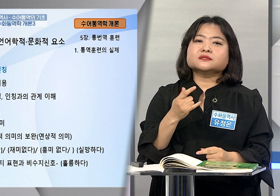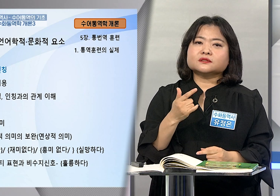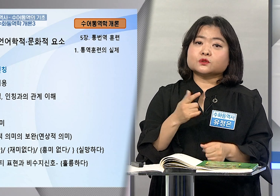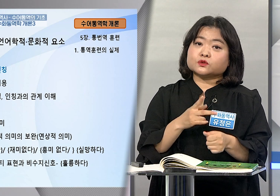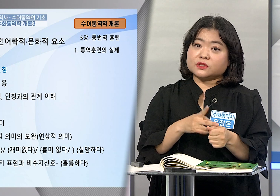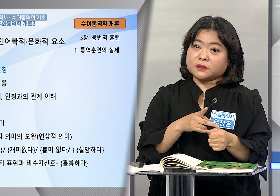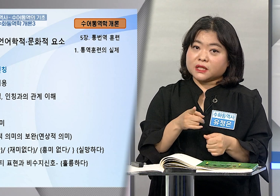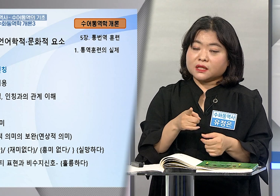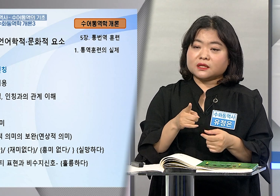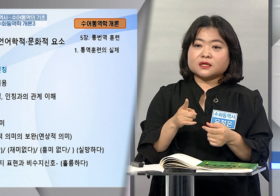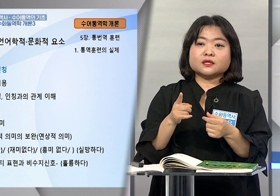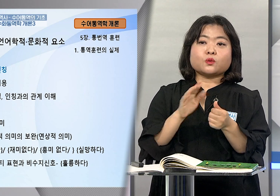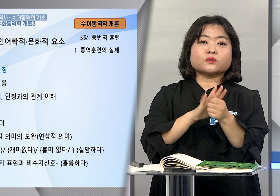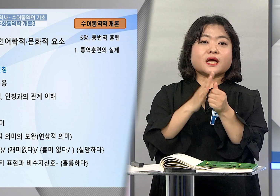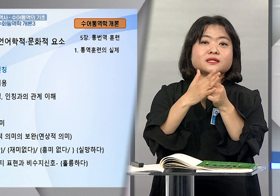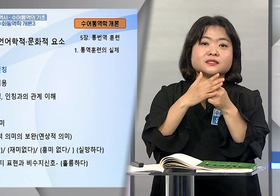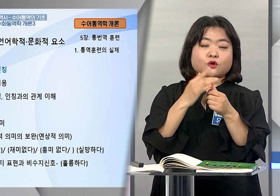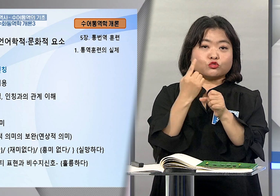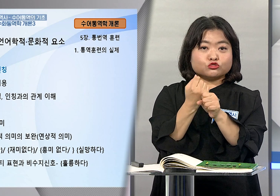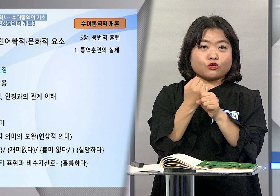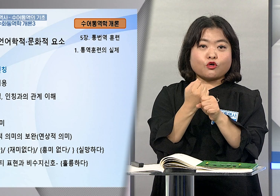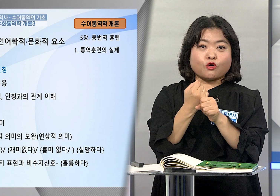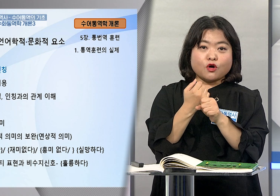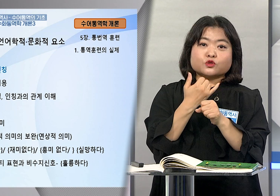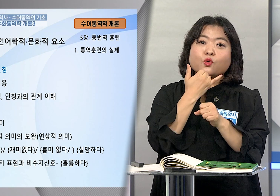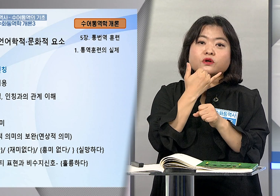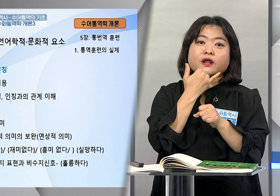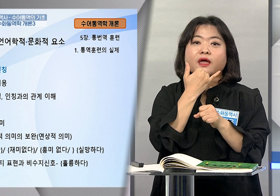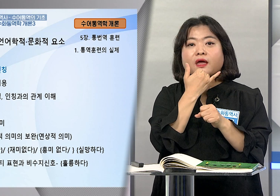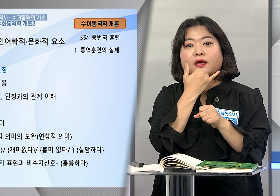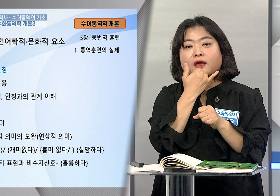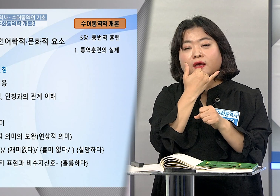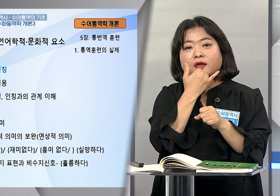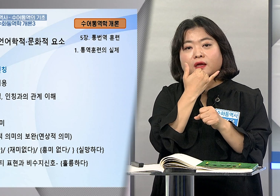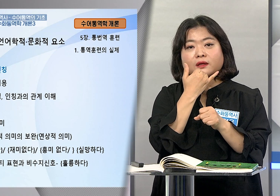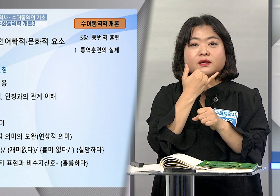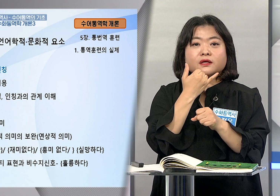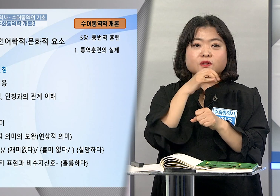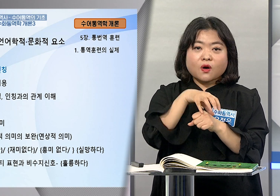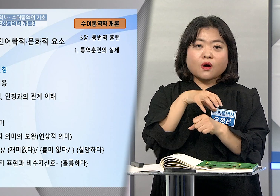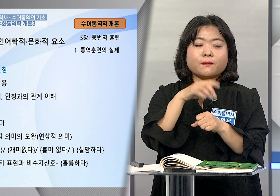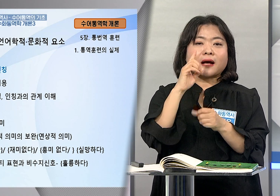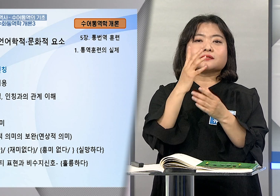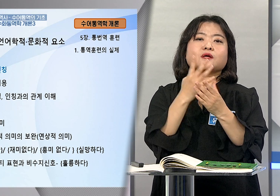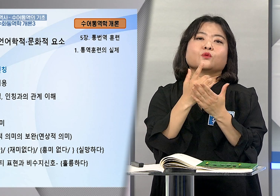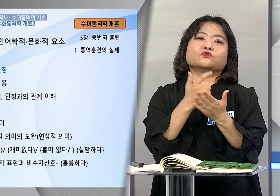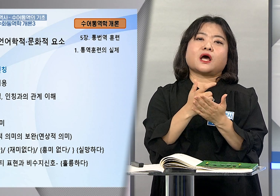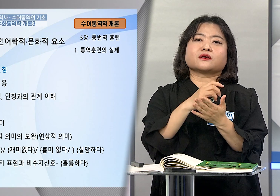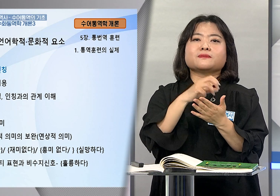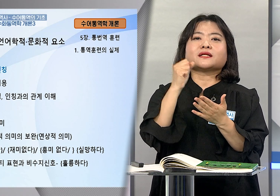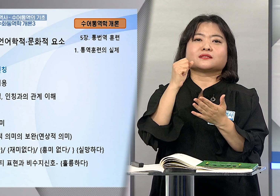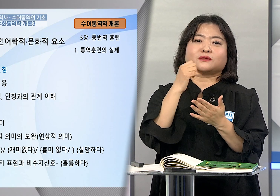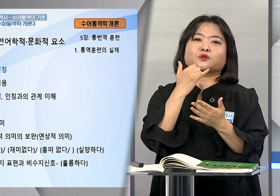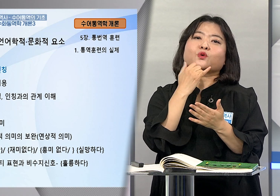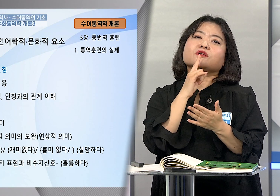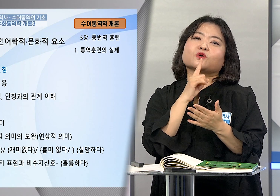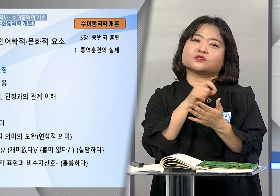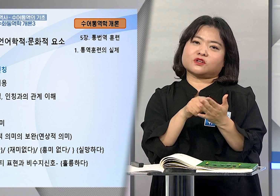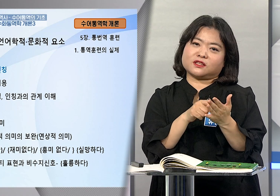홍성은 교수님이 이 동사일치 연구로 독일에서 박사 논문 학위를 받았습니다. 독일어로 썼기